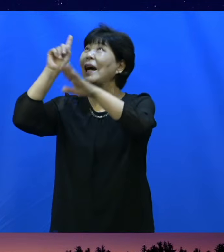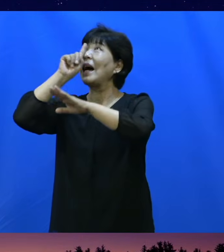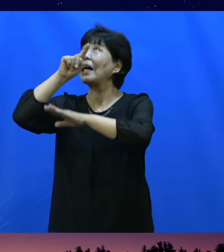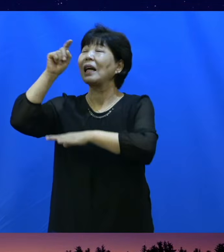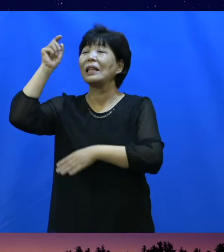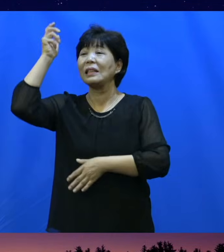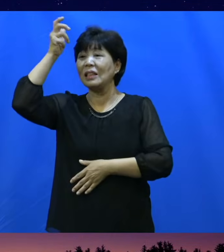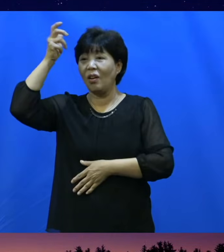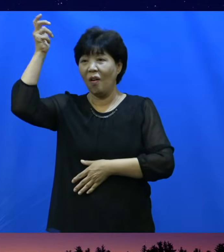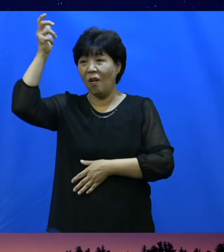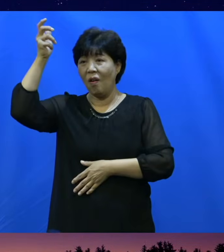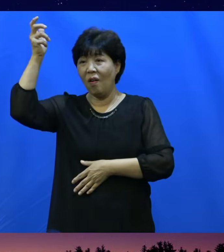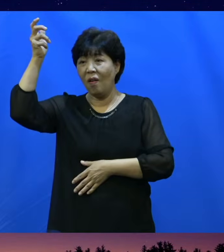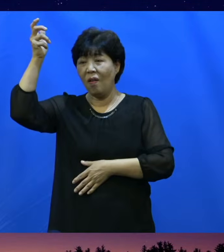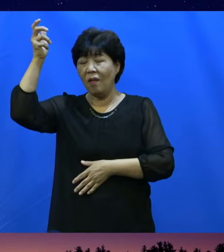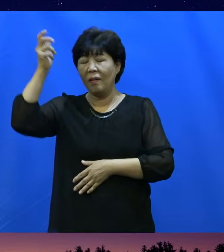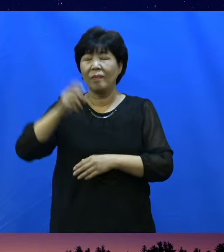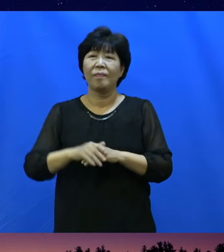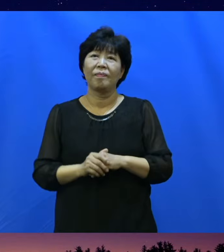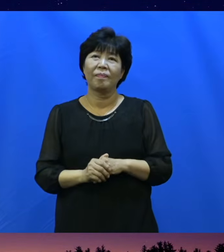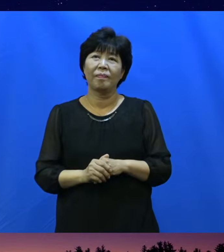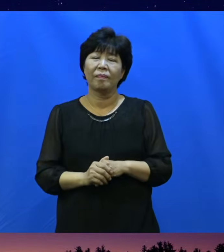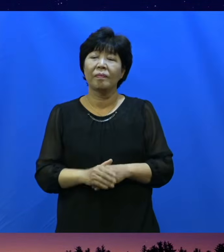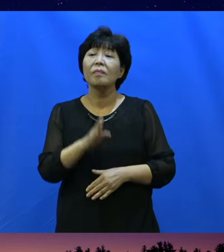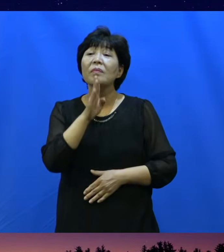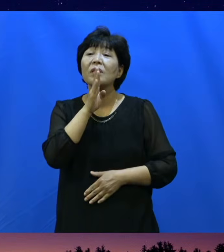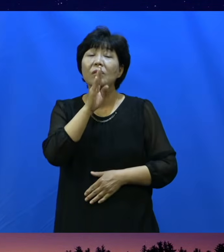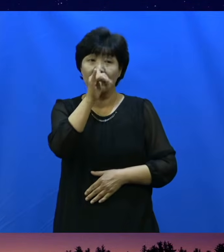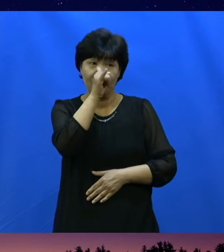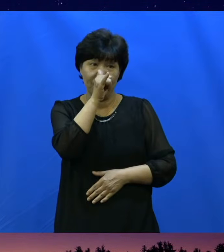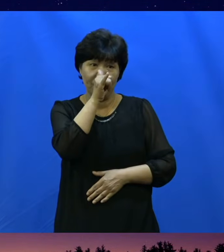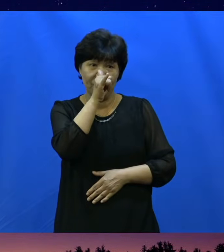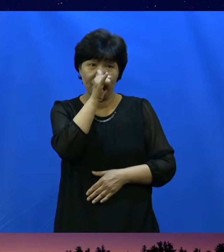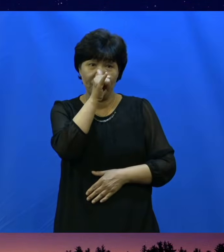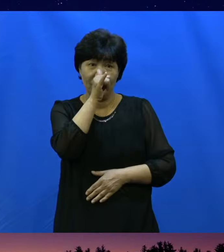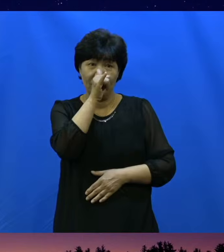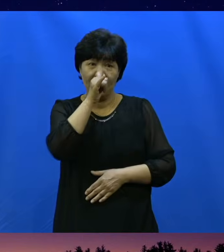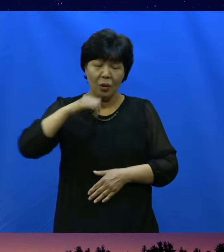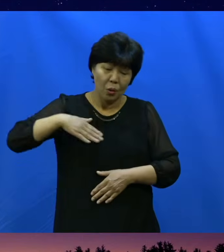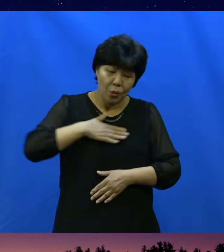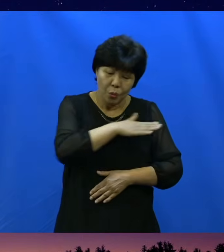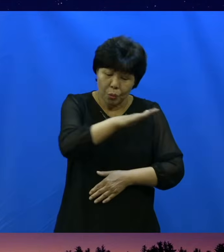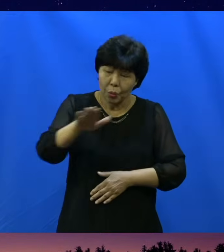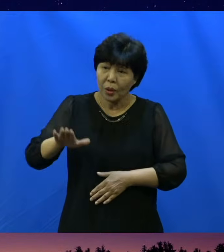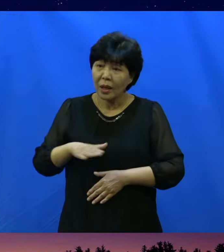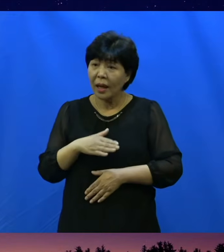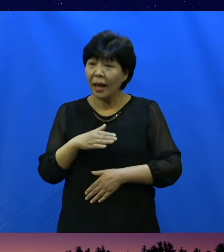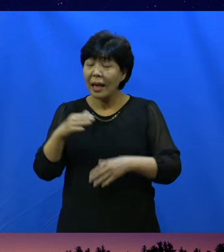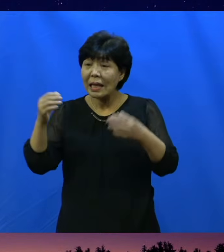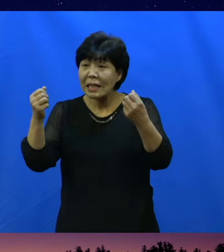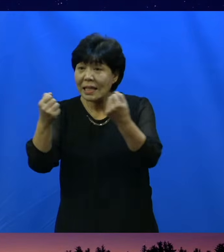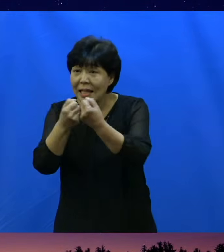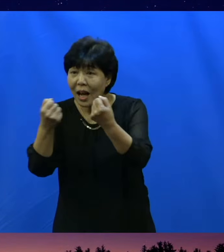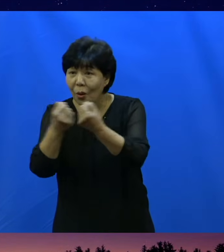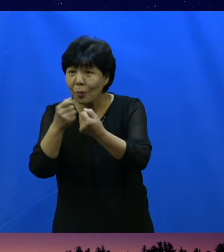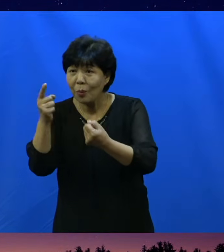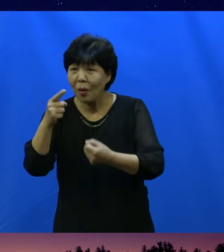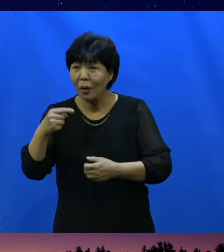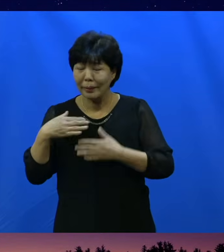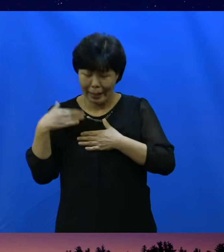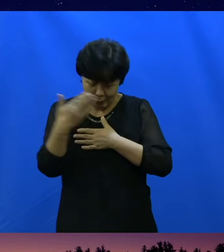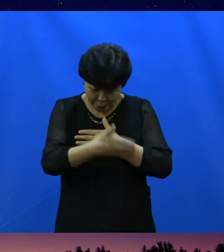이게 뭐예요? 그 악의 영들이 실제하고 있다는 거예요. 실제하고 있다. 그래서 우리의 싸움은 혈과 육을 상대하는 게